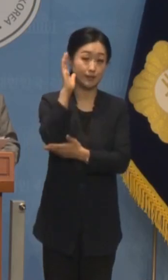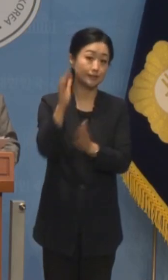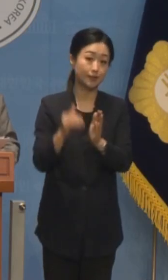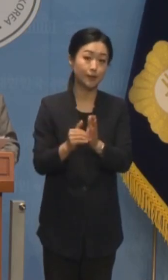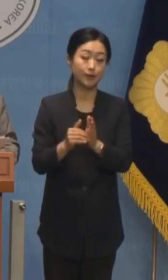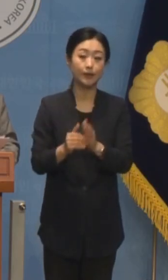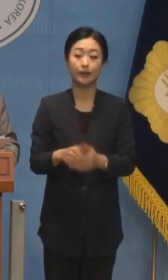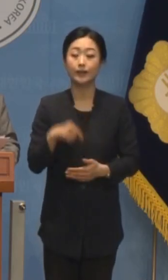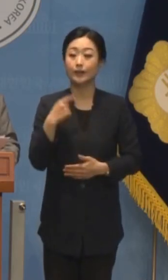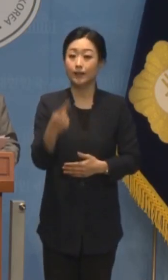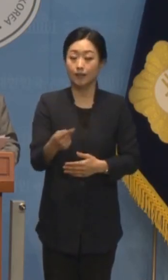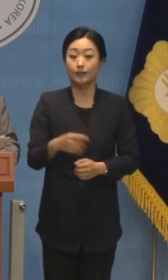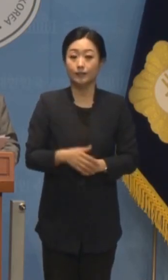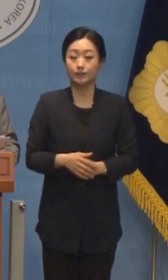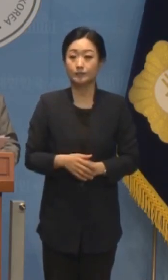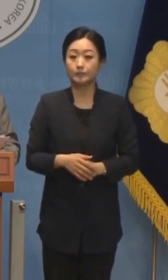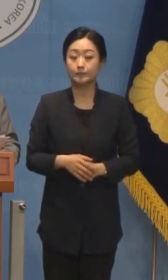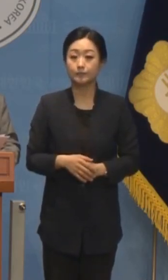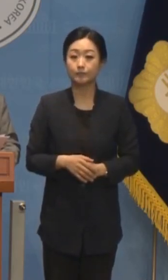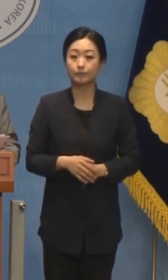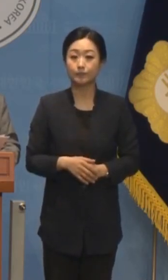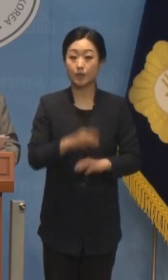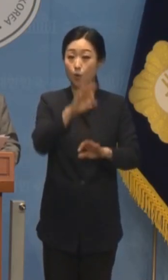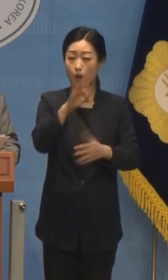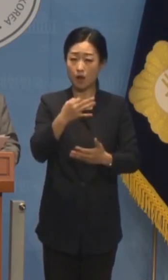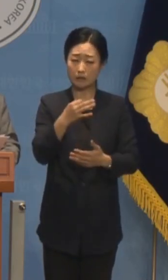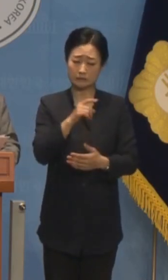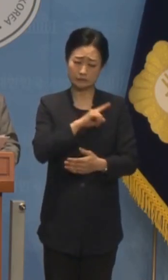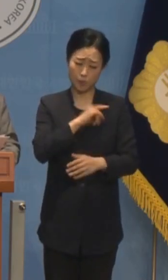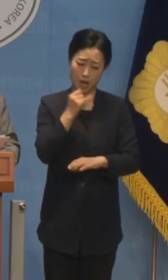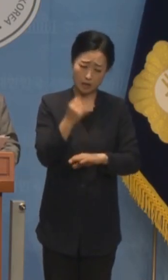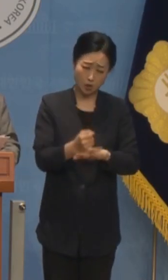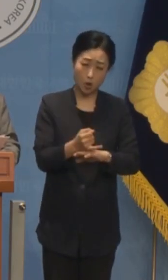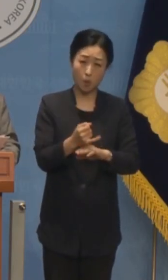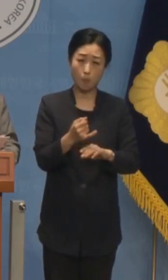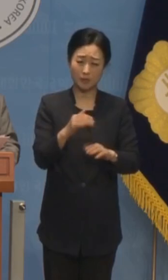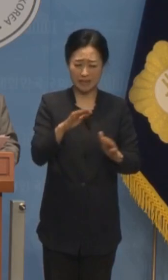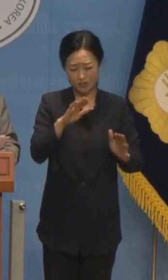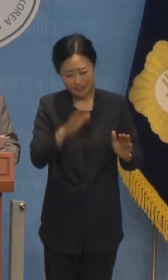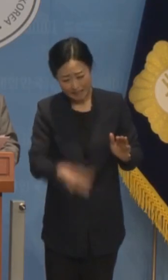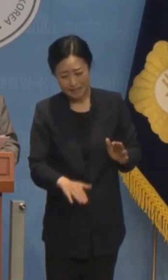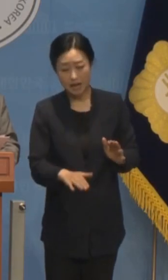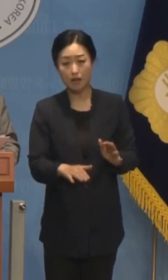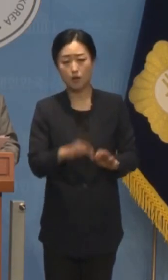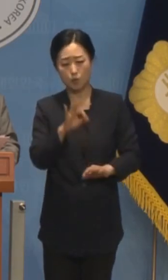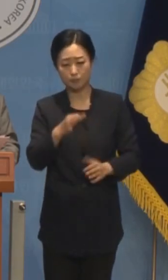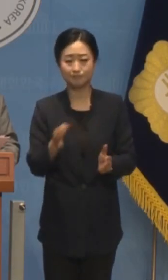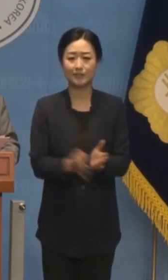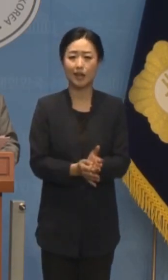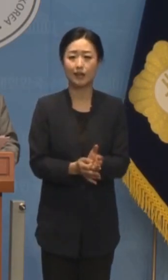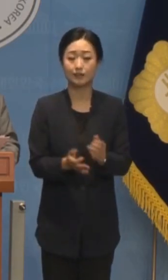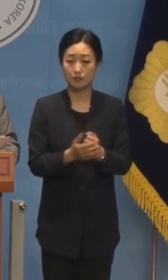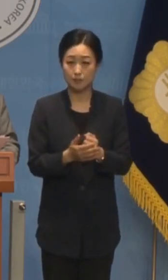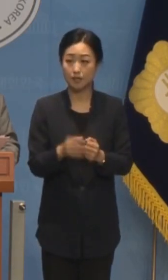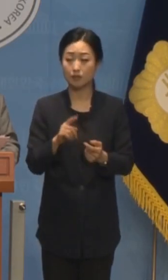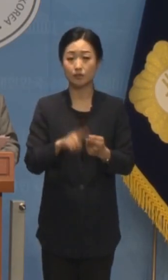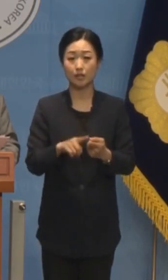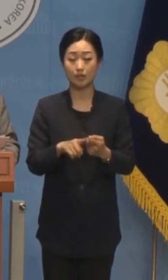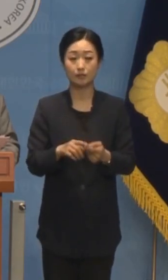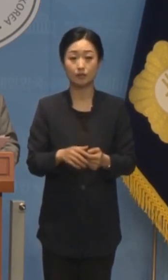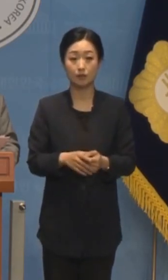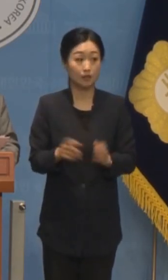했습니다이어서 이들의 본 봉급은 최저 임금에도 미치지 못하고 있다면서 그러고도